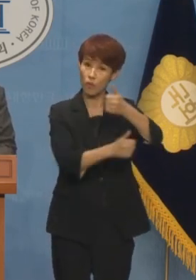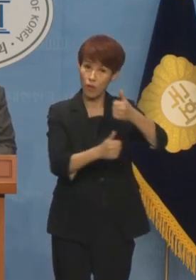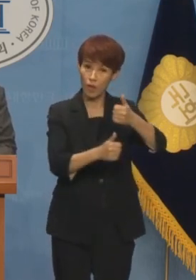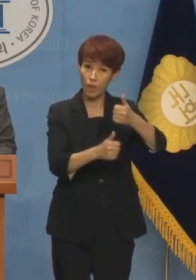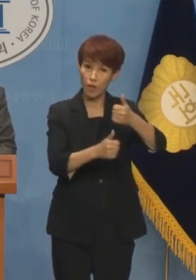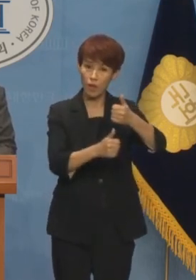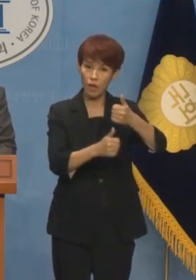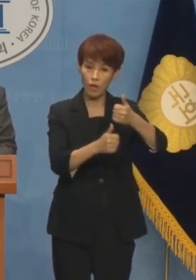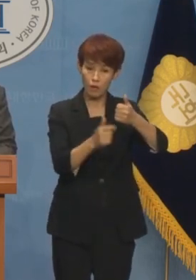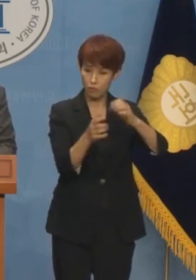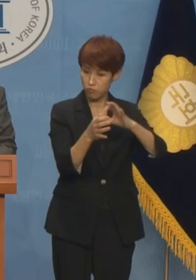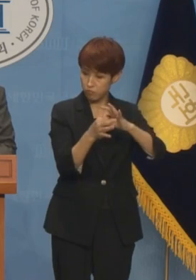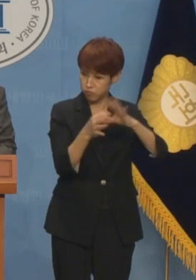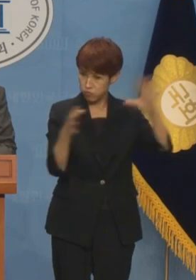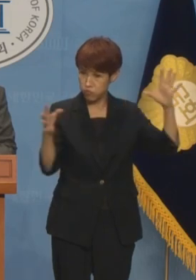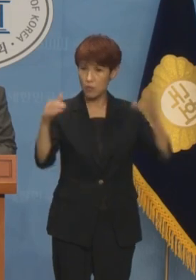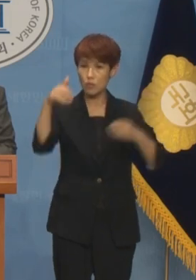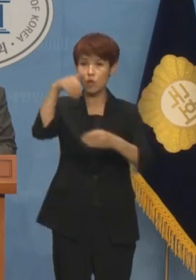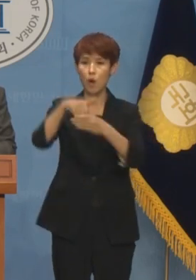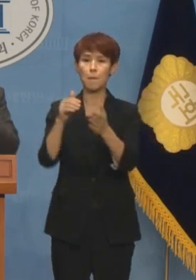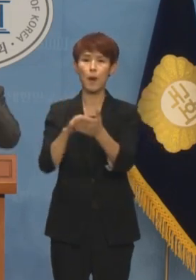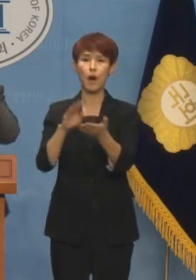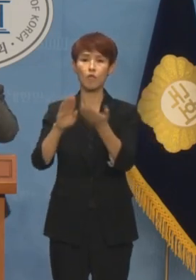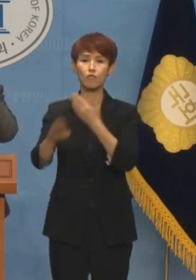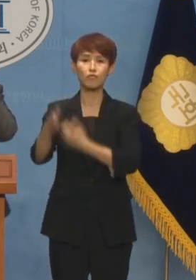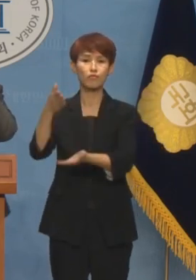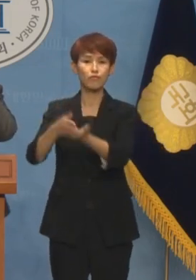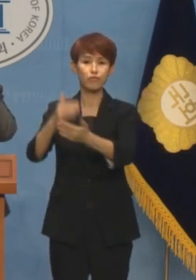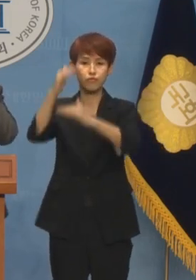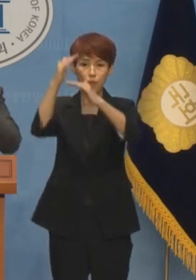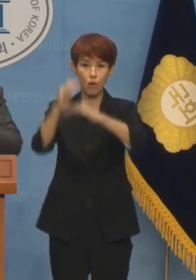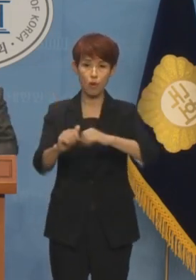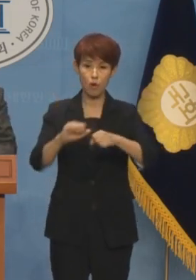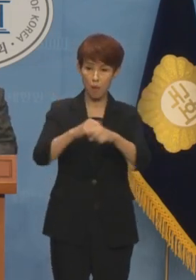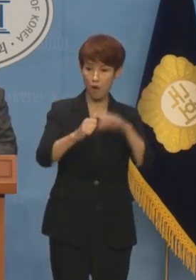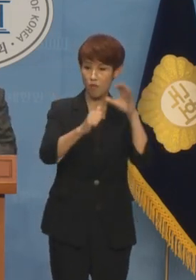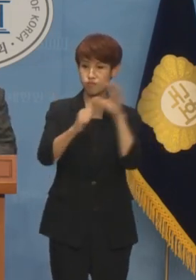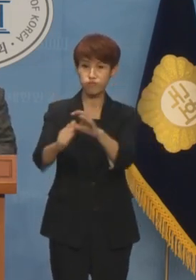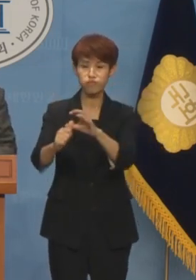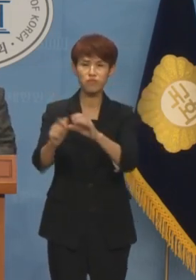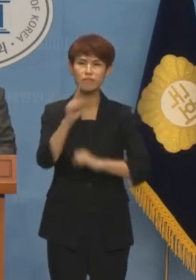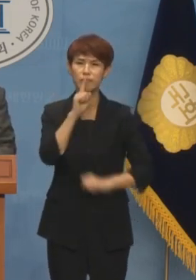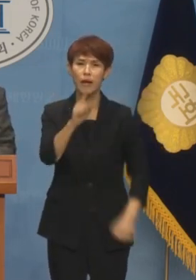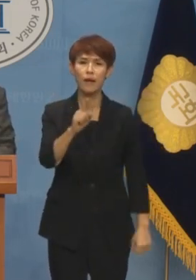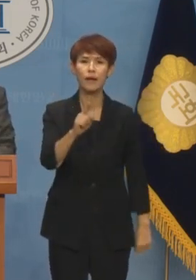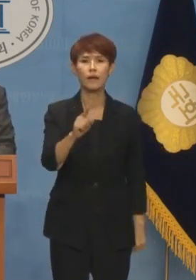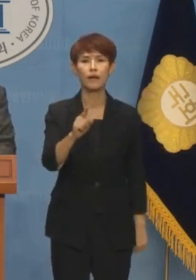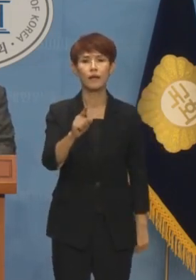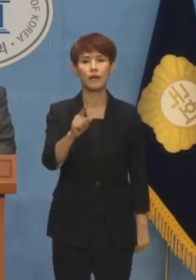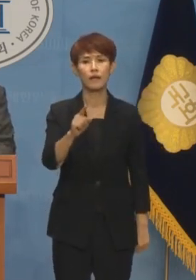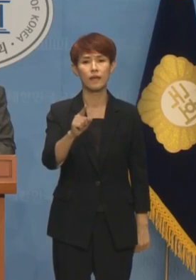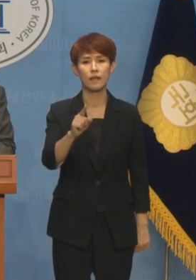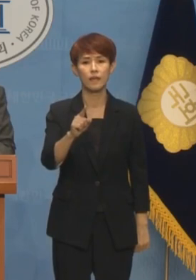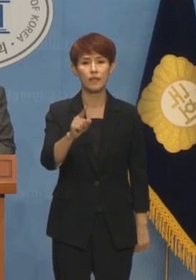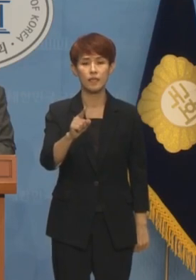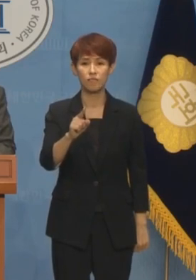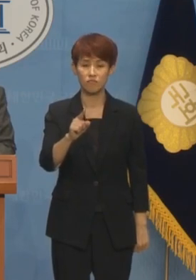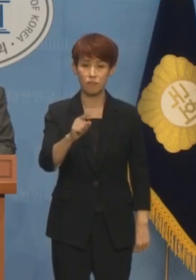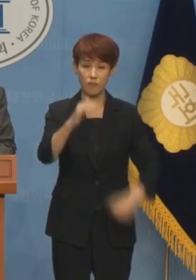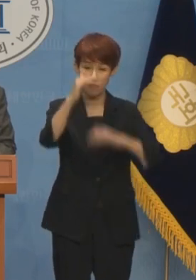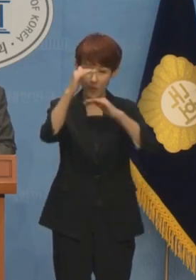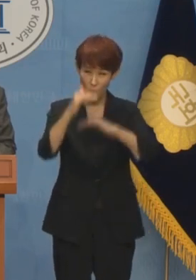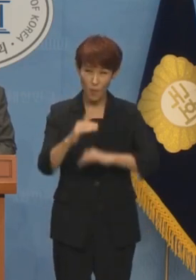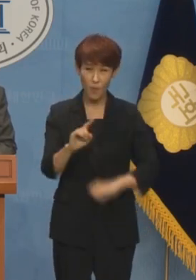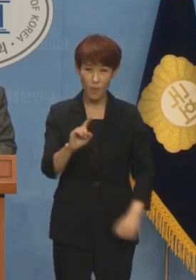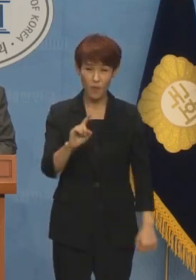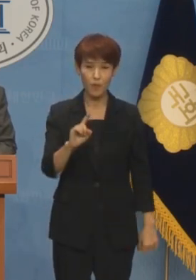선거방송과 무관한 선거 이후의 보도까지 징계를 의결하고 있다는 점입니다. 보도에